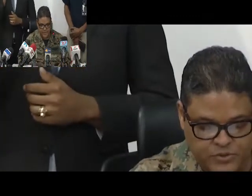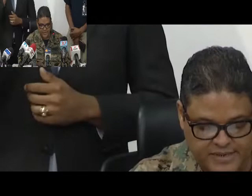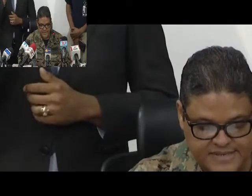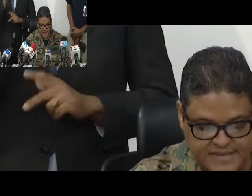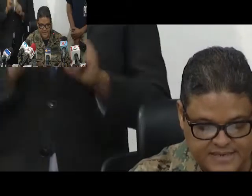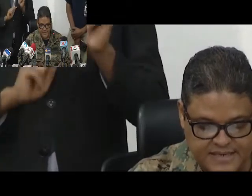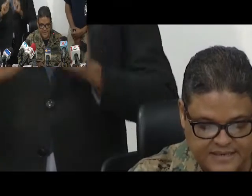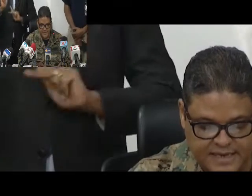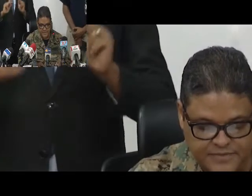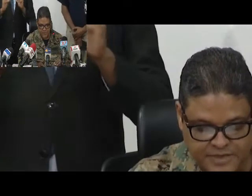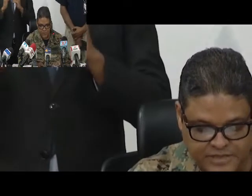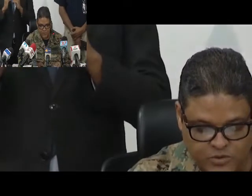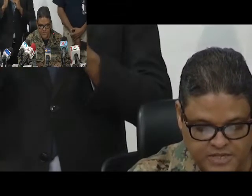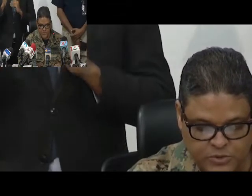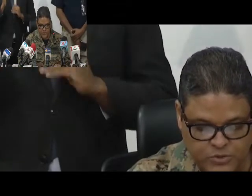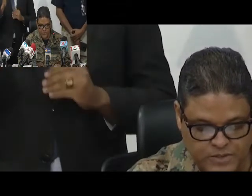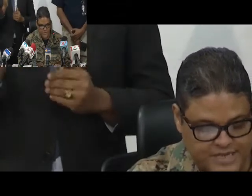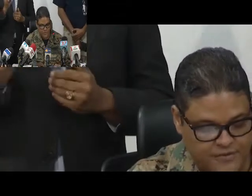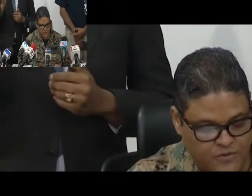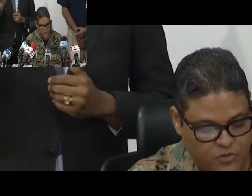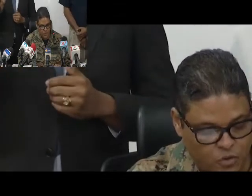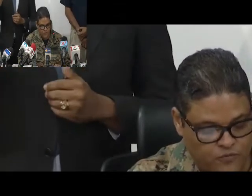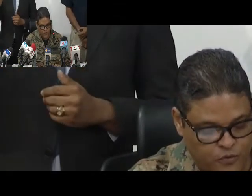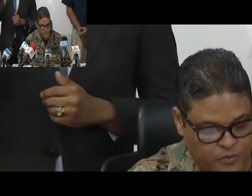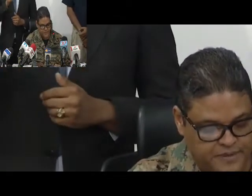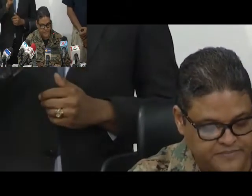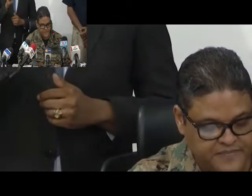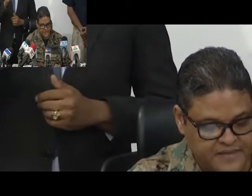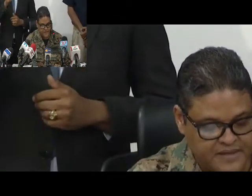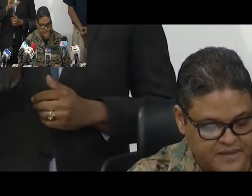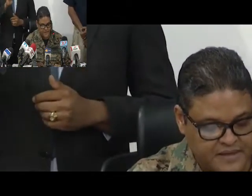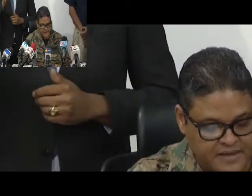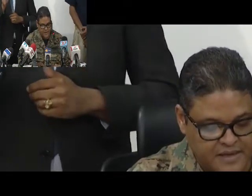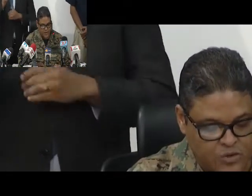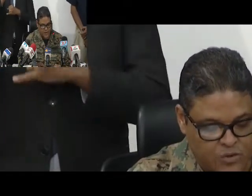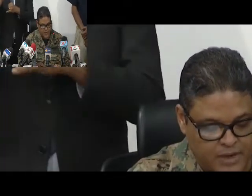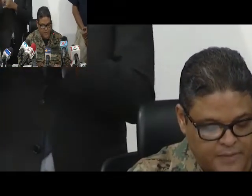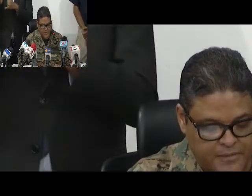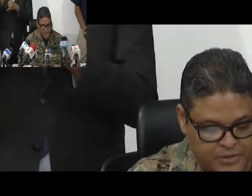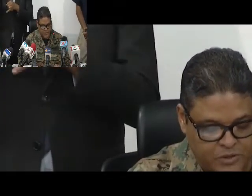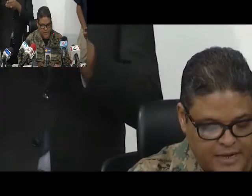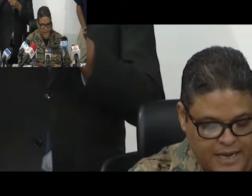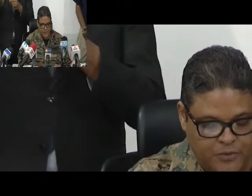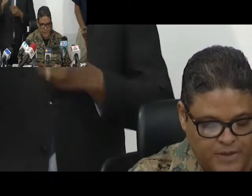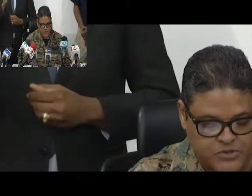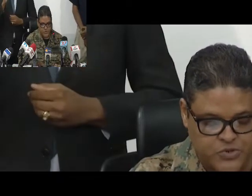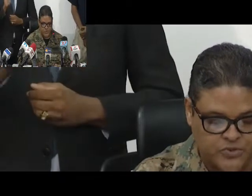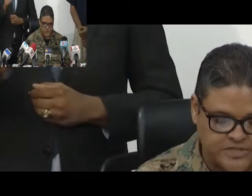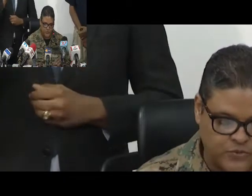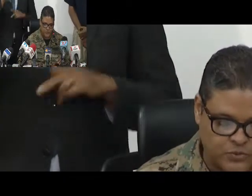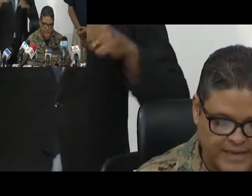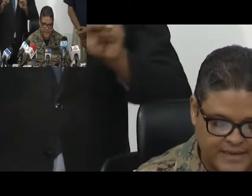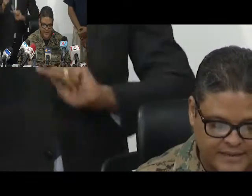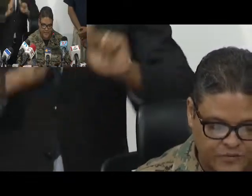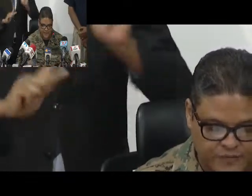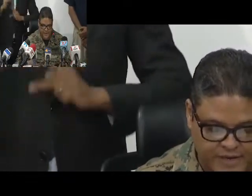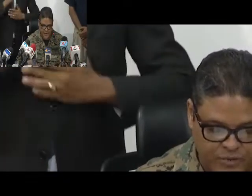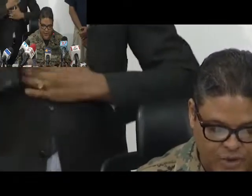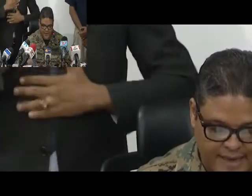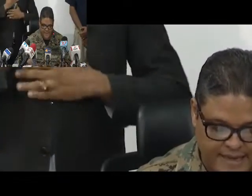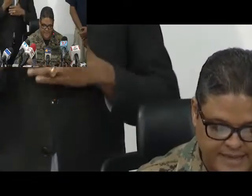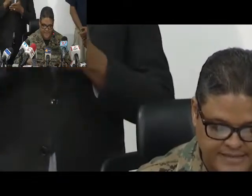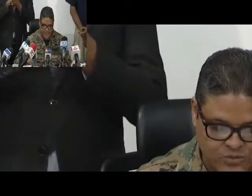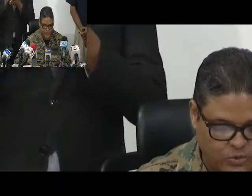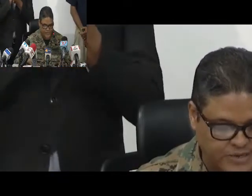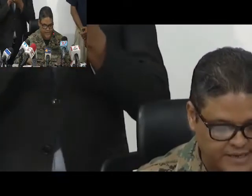45.521 personas de las 22 instituciones que lo conforman, lo que permitió que la población disfrutara de un